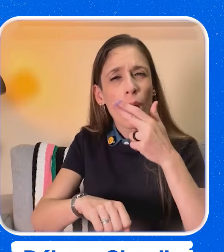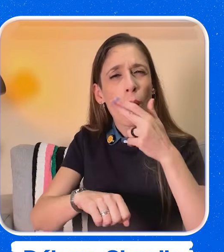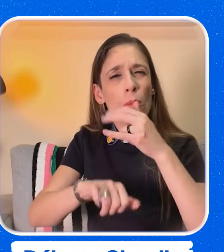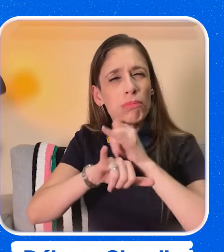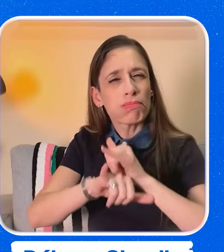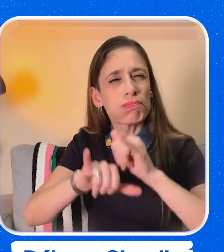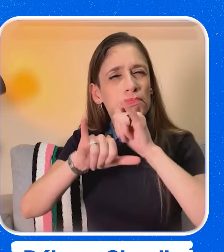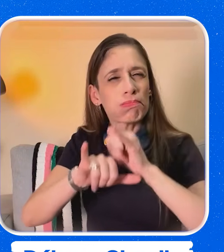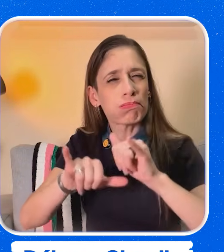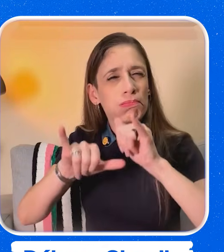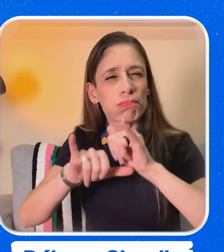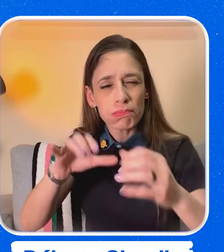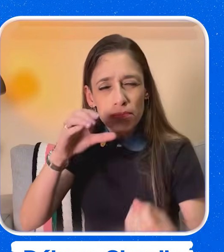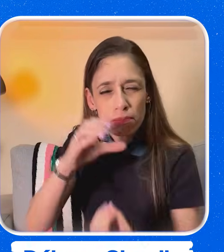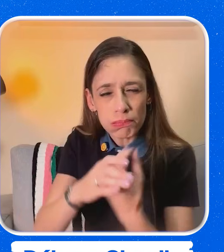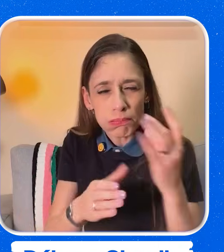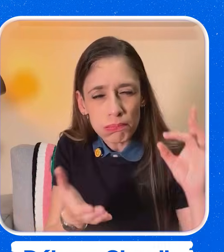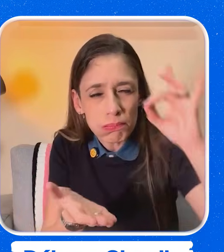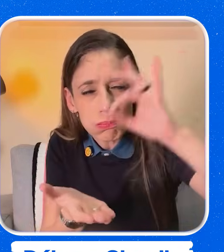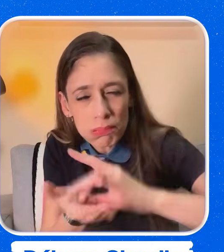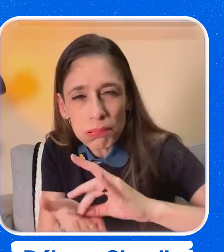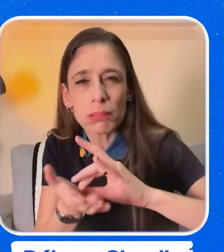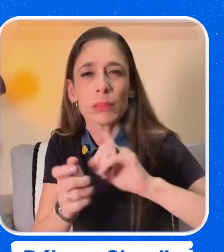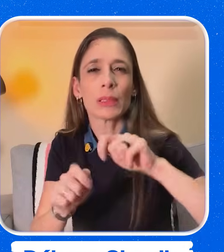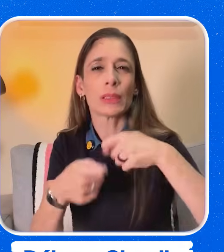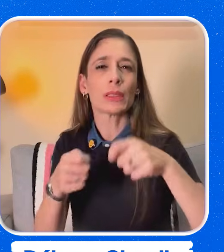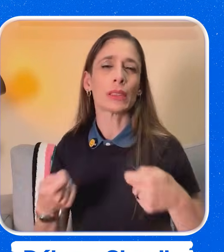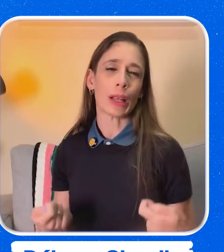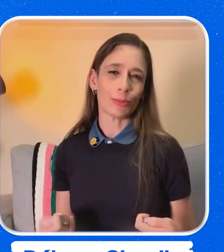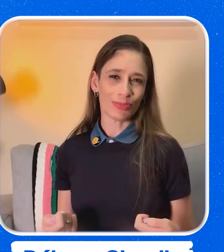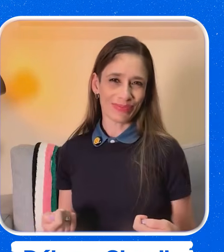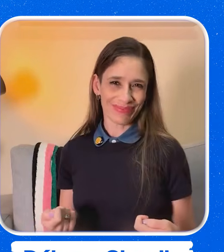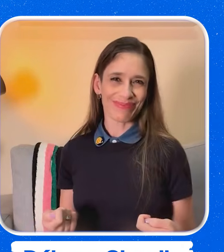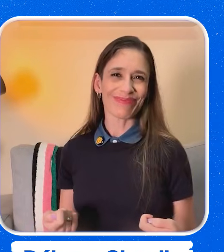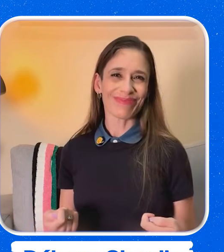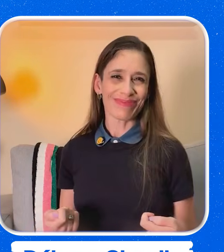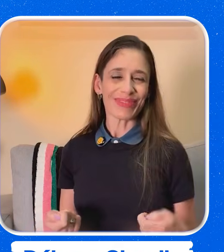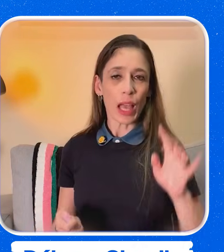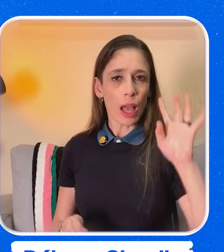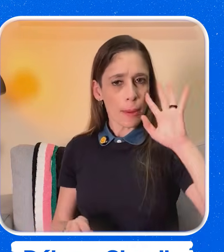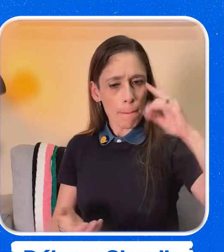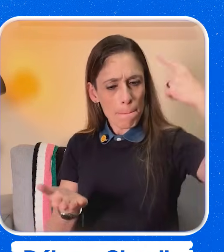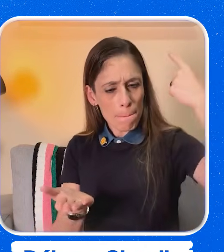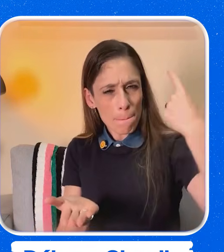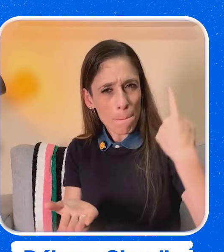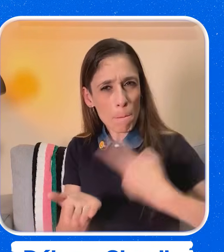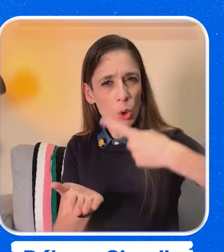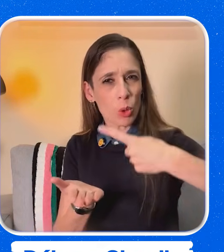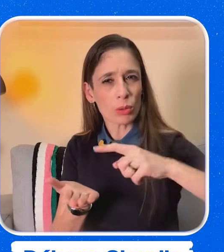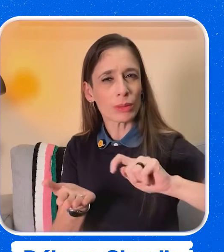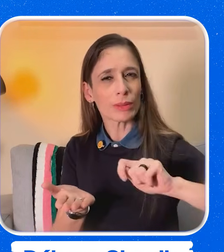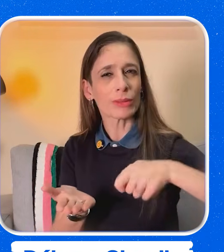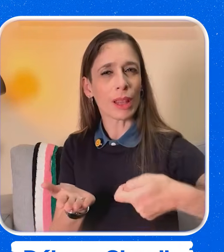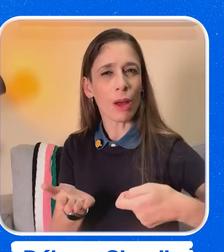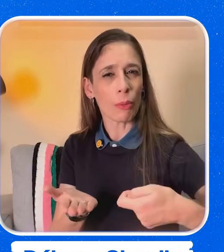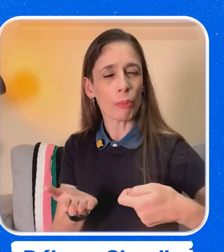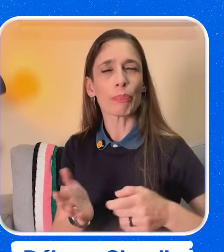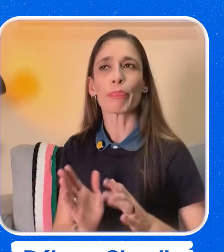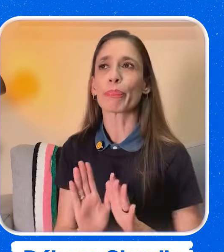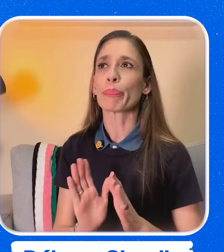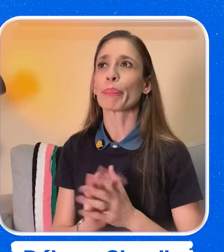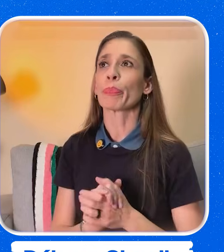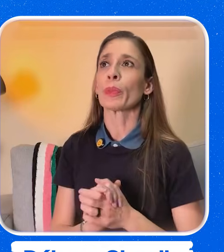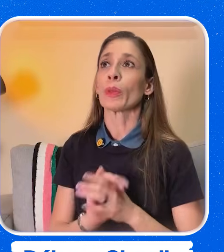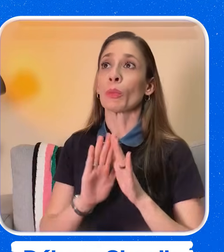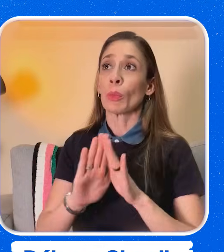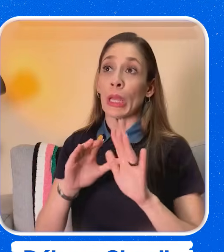publicizar, né, esses sinais, né? Decidir qual vai ser o sinal, né? Oficializar isso. Porque quando a gente cria